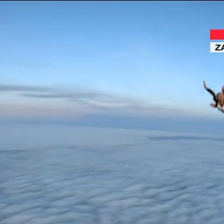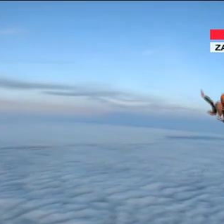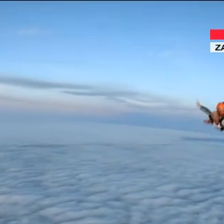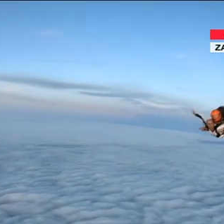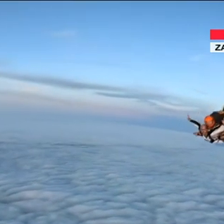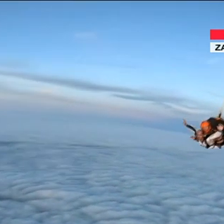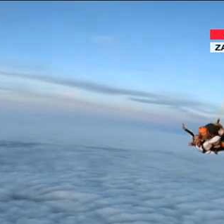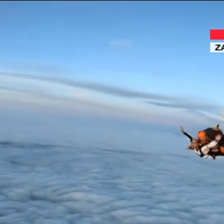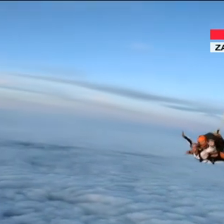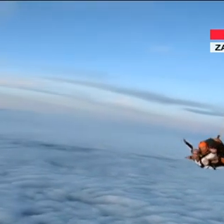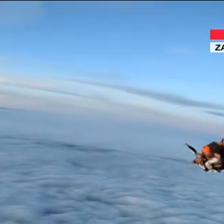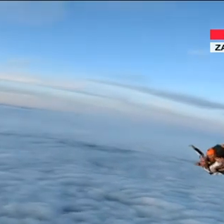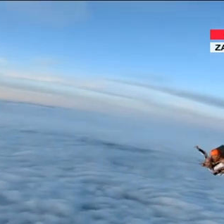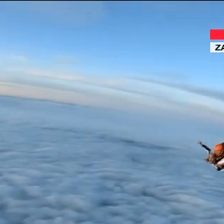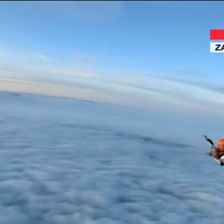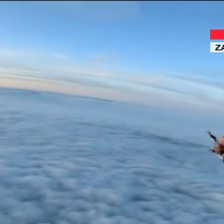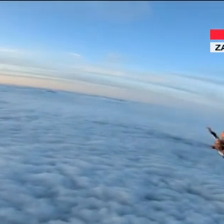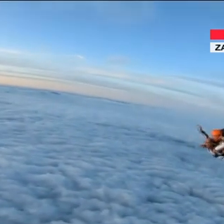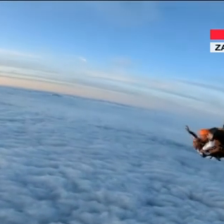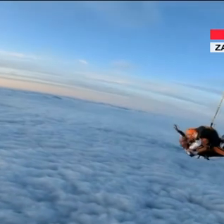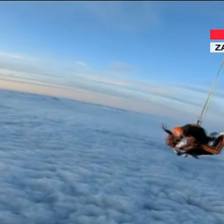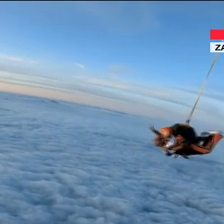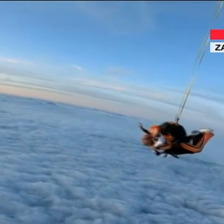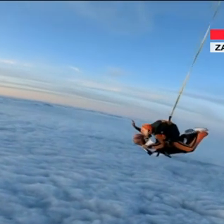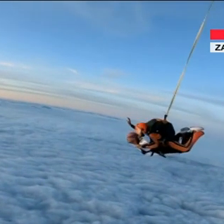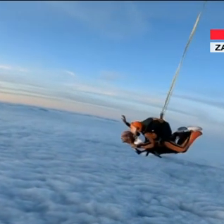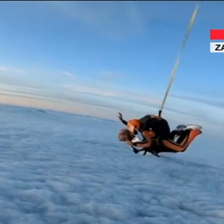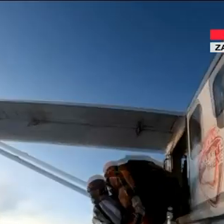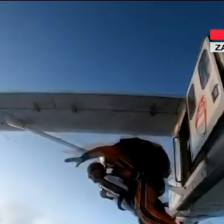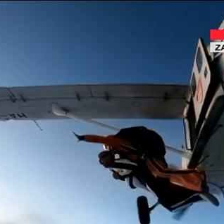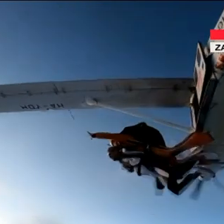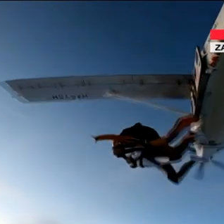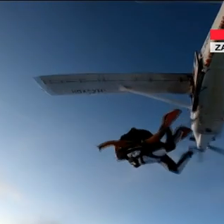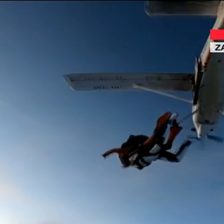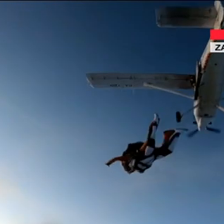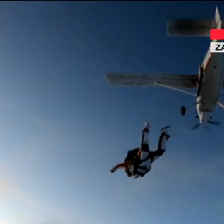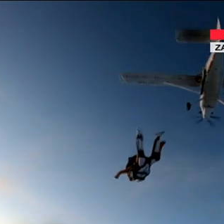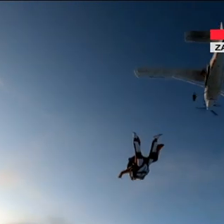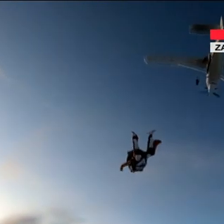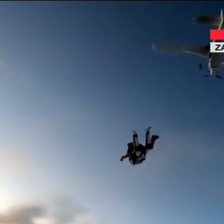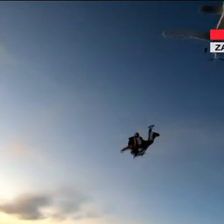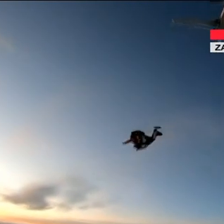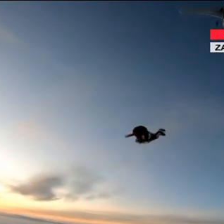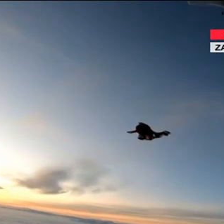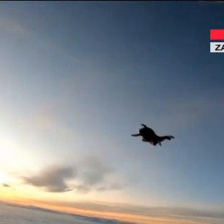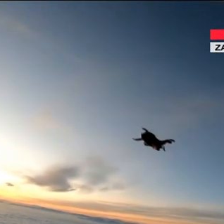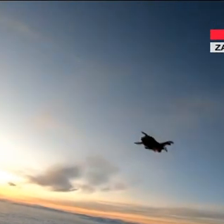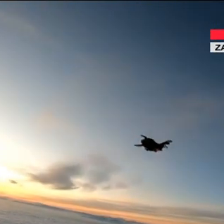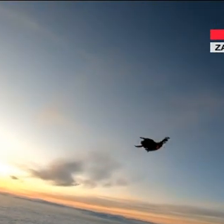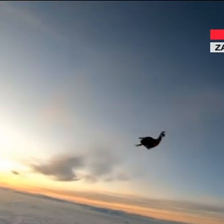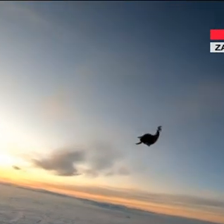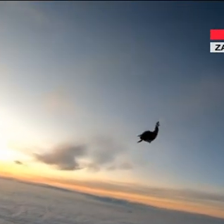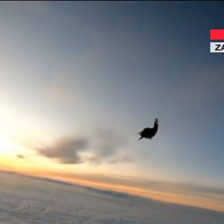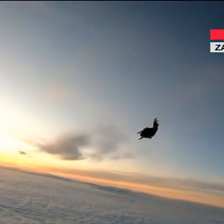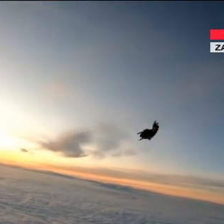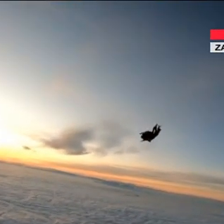sia la dinamica dell'incidente. Secondo una prima ipotesi, Basile e il 25enne sarebbero saltati assieme dall'aereo e, a qualche decina di